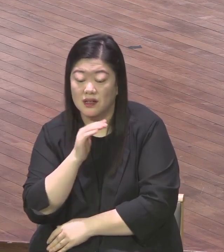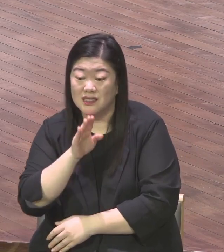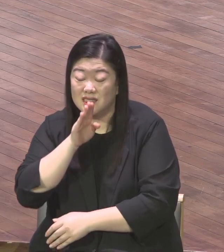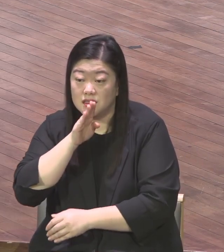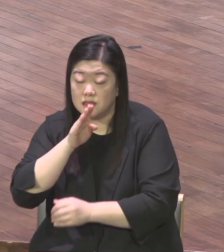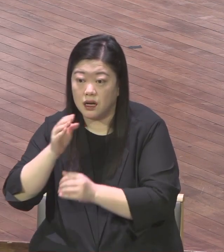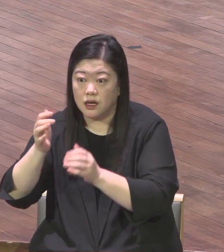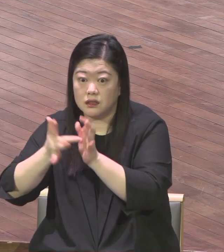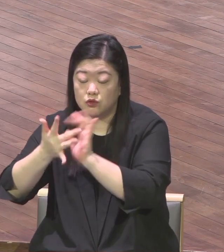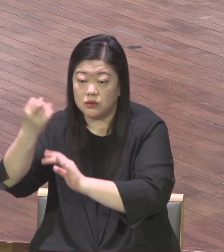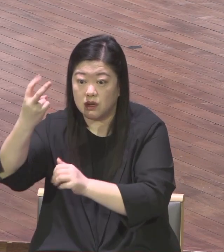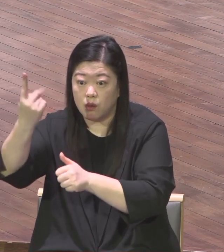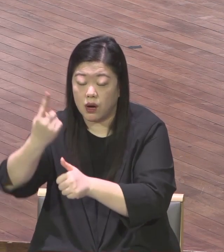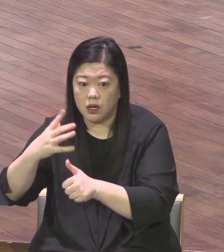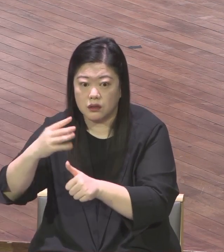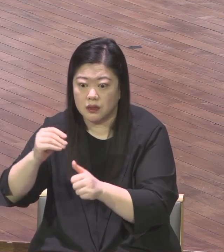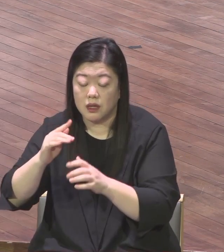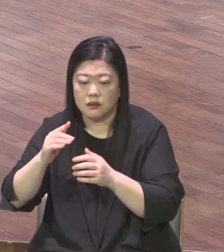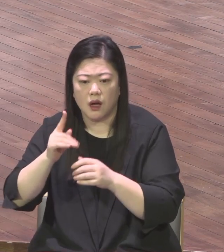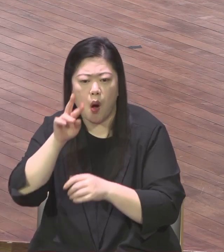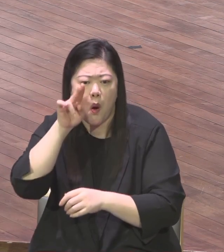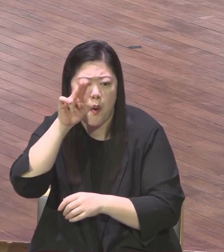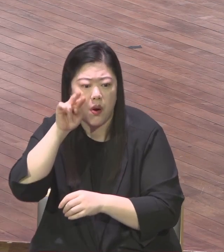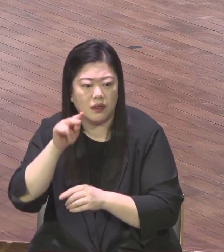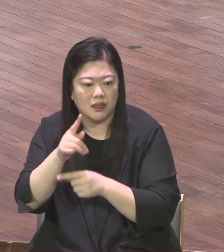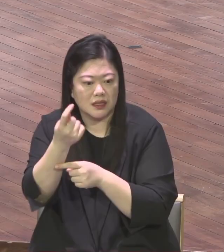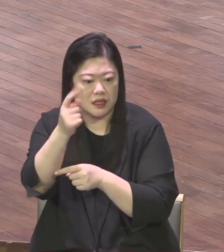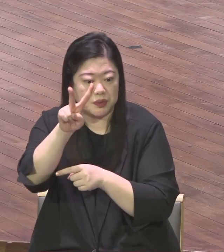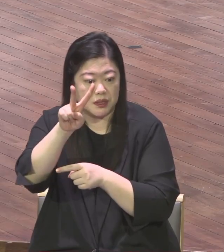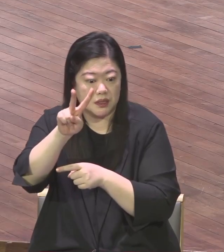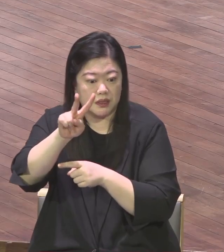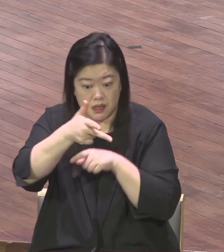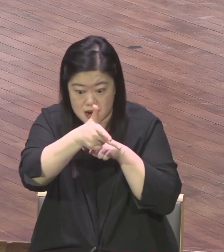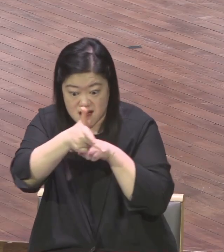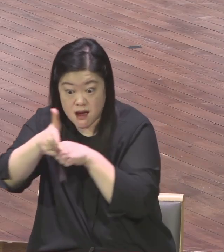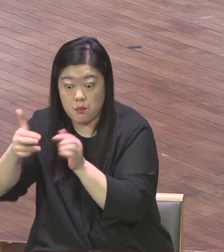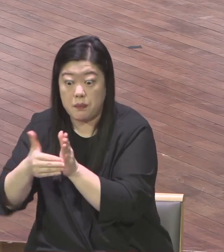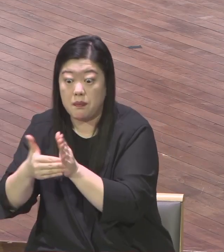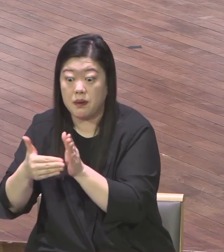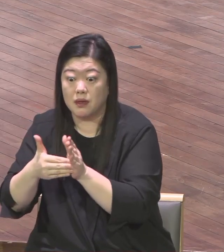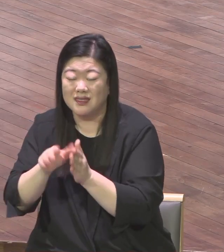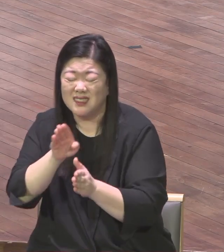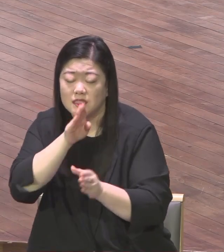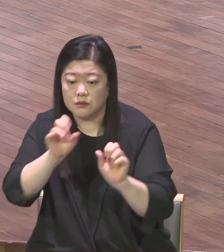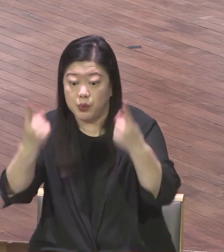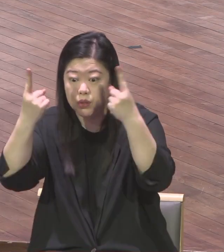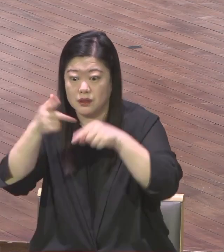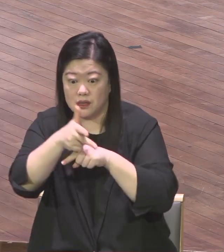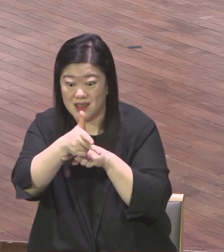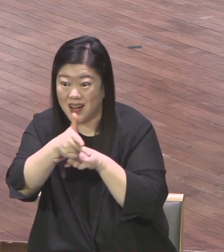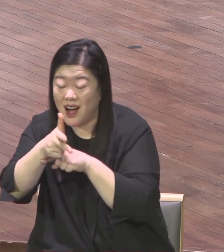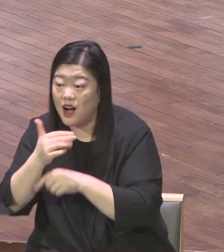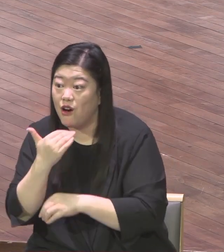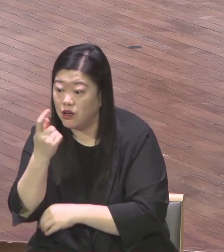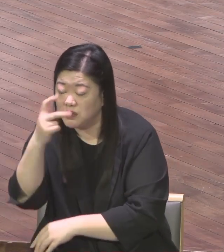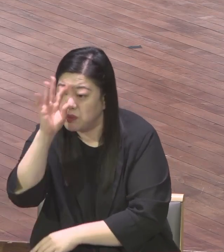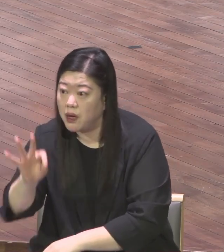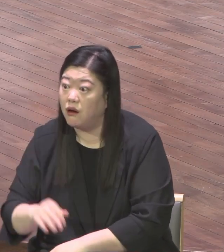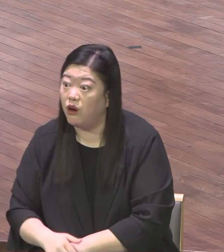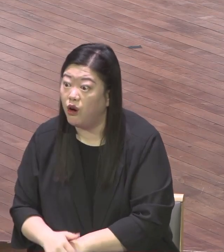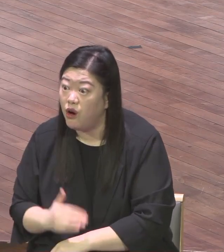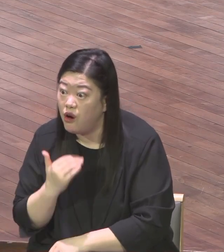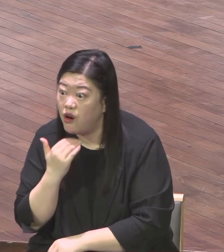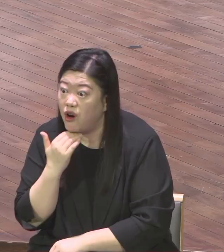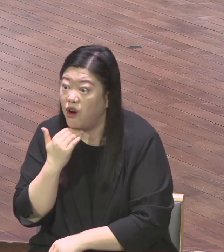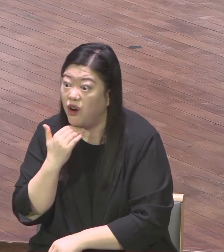오느냐? 너무 난리가 났으니까 TV도 나와가지고 막 생중계한다고 그렇게 기다렸는데 아무 일도 일어나지